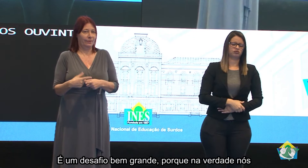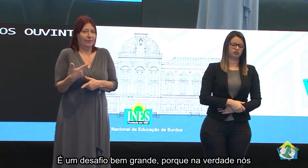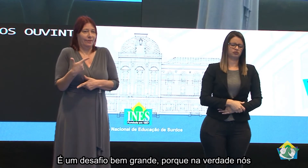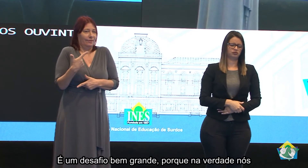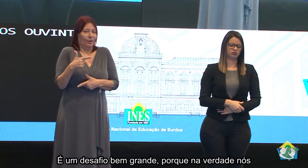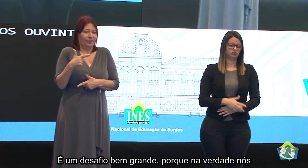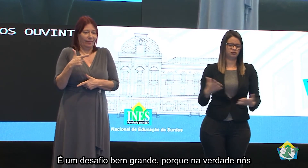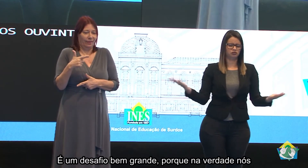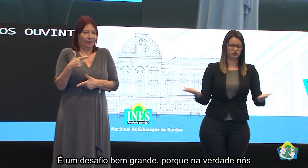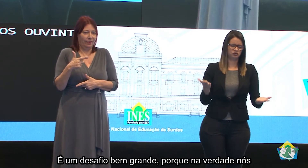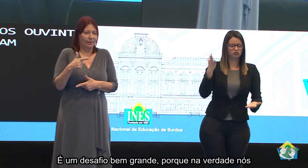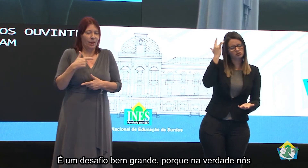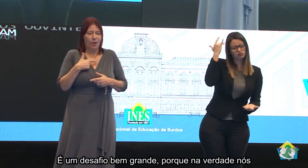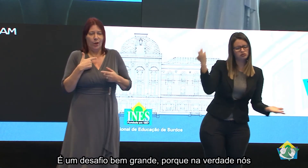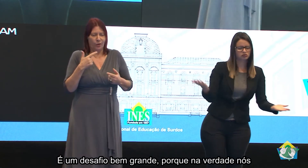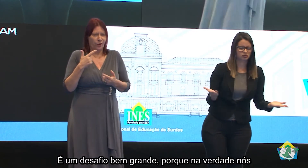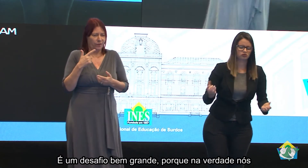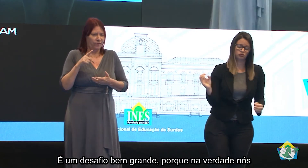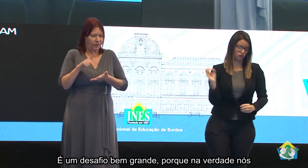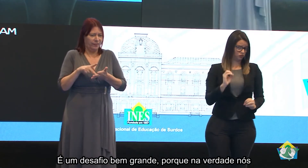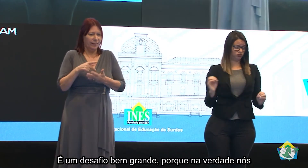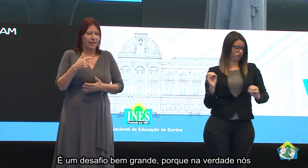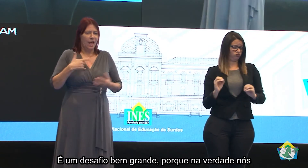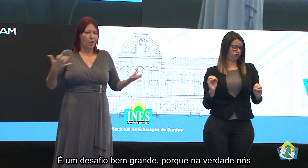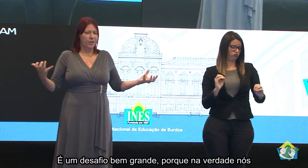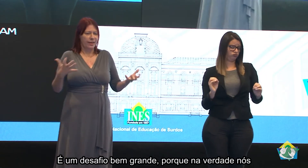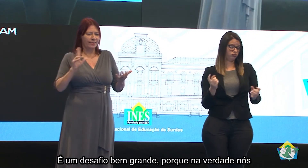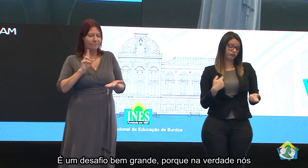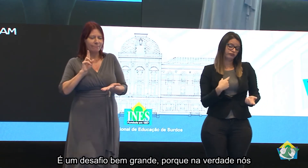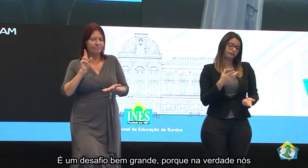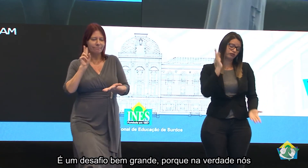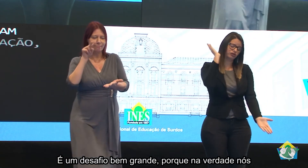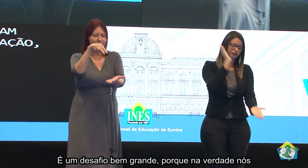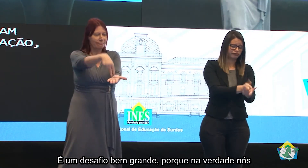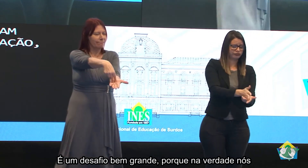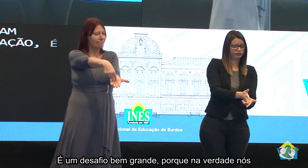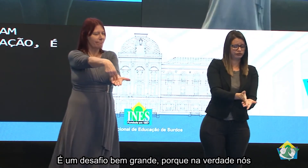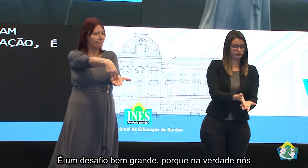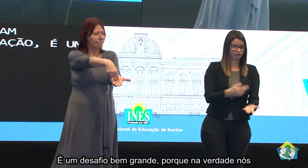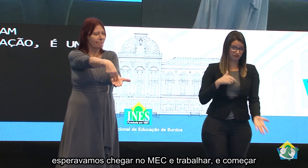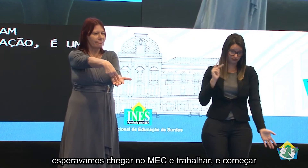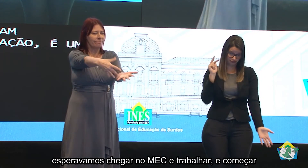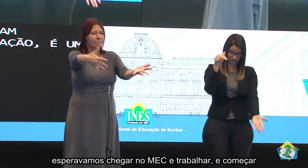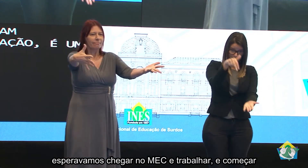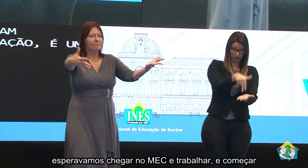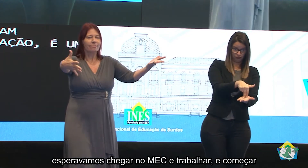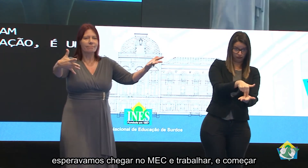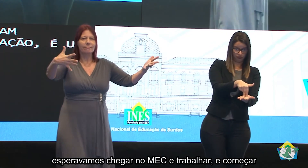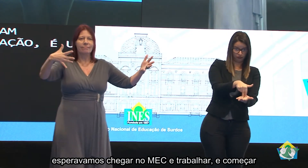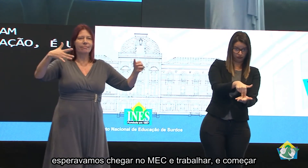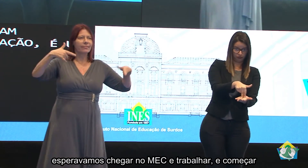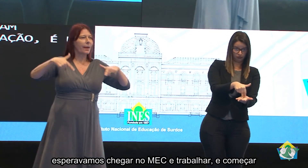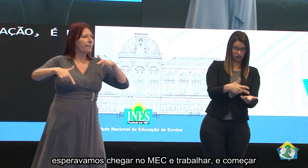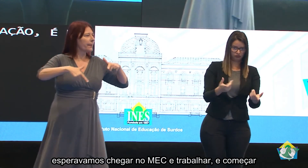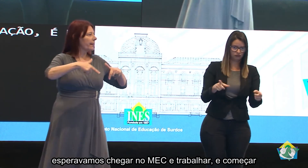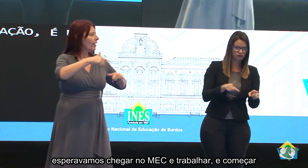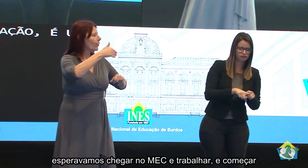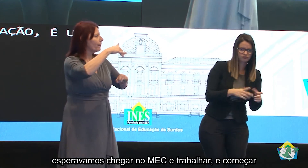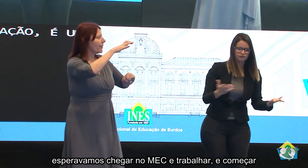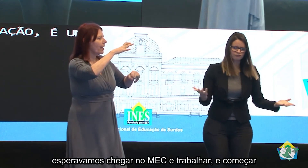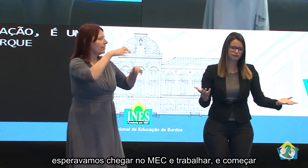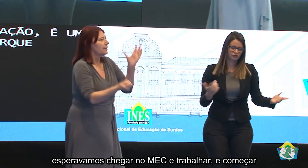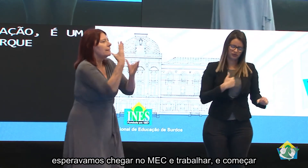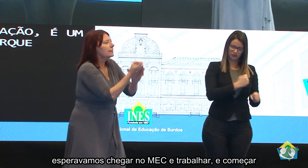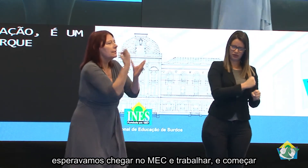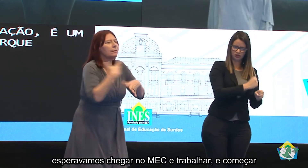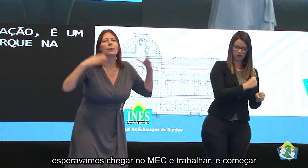É um desafio bem grande, porque, na verdade, nós esperávamos chegar no